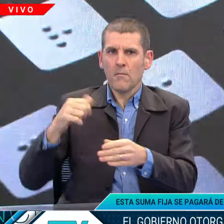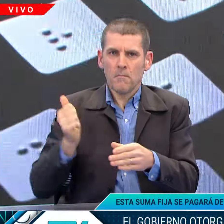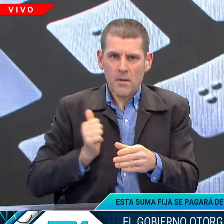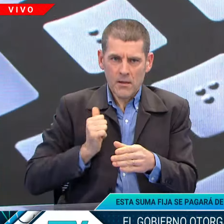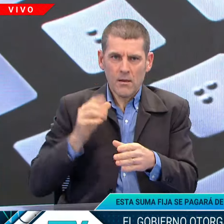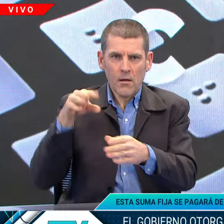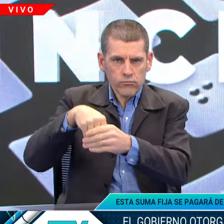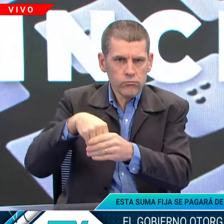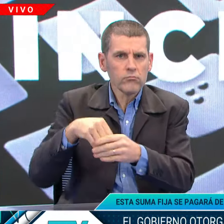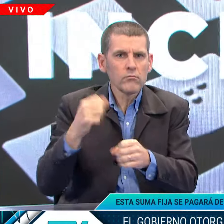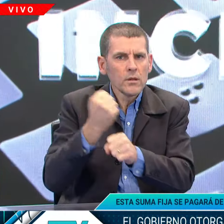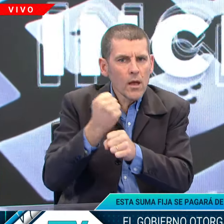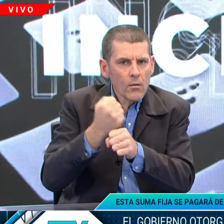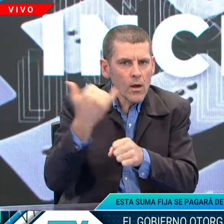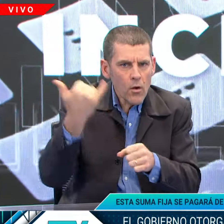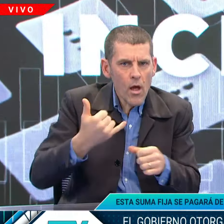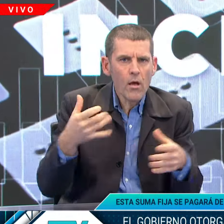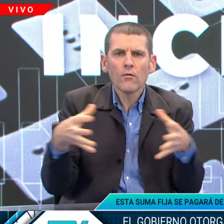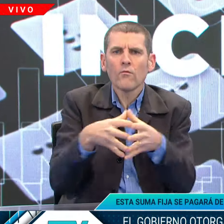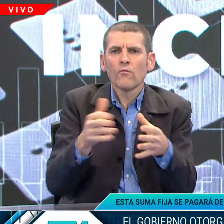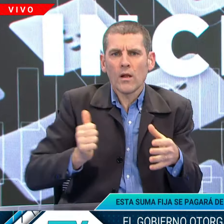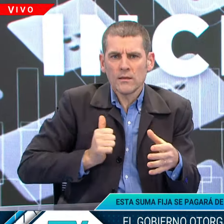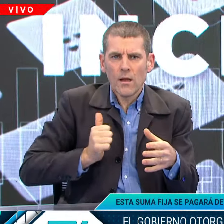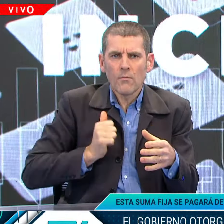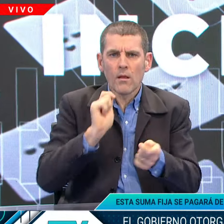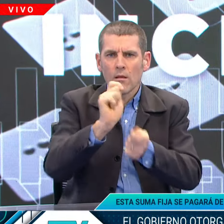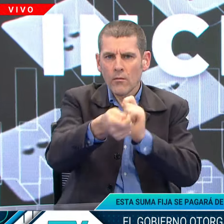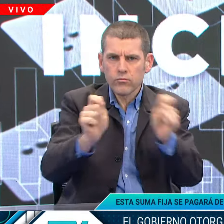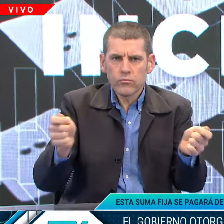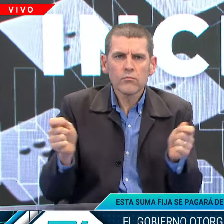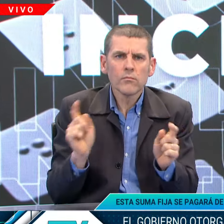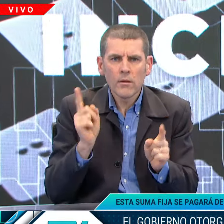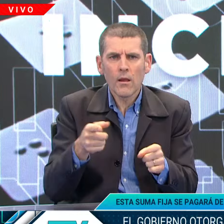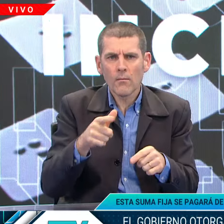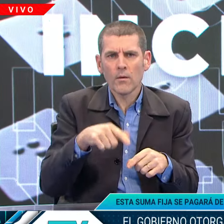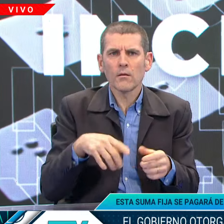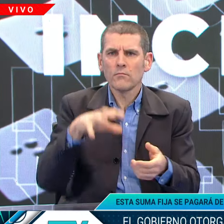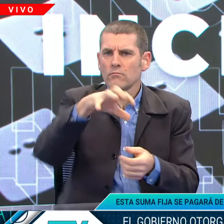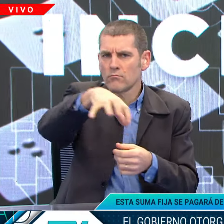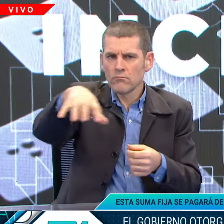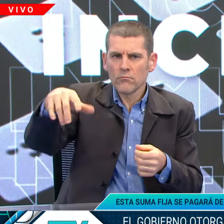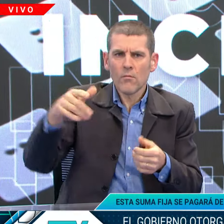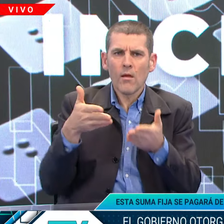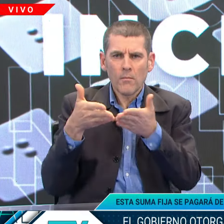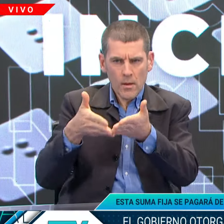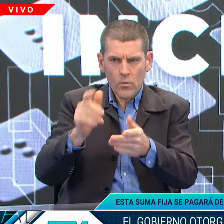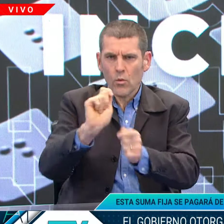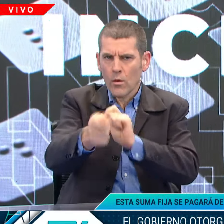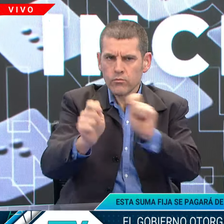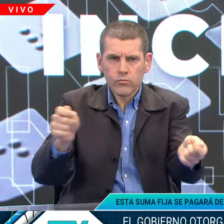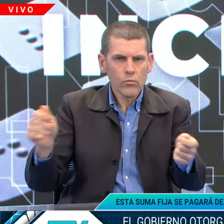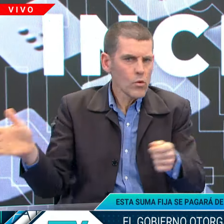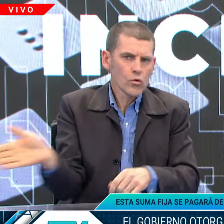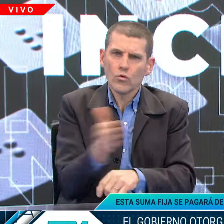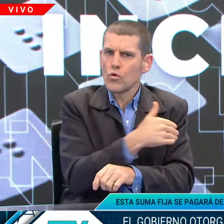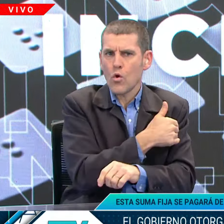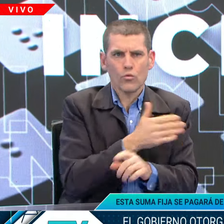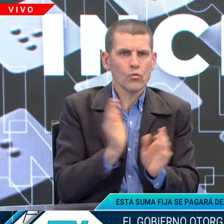en actividad de las fuerzas armadas y la policía de establecimientos navales. La medida también